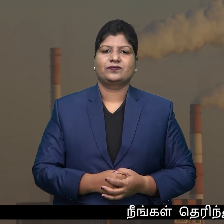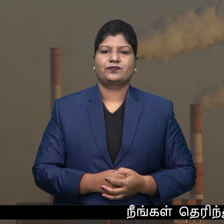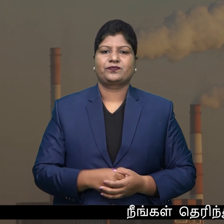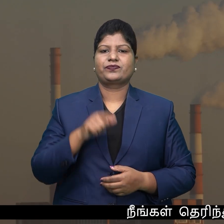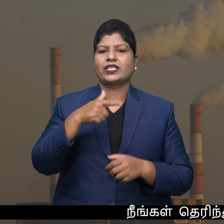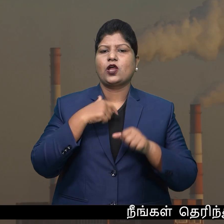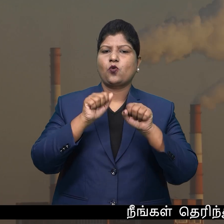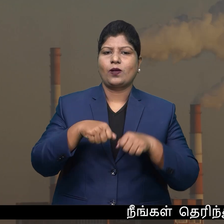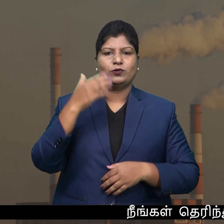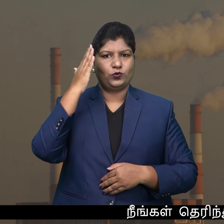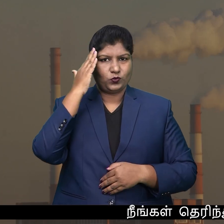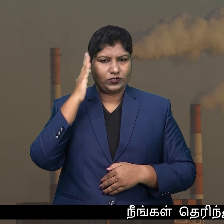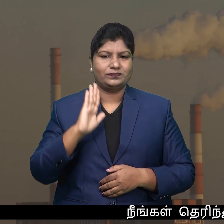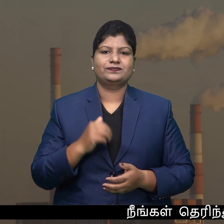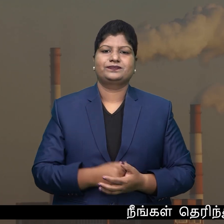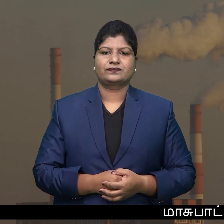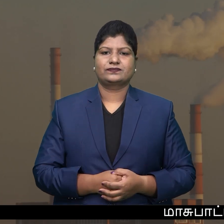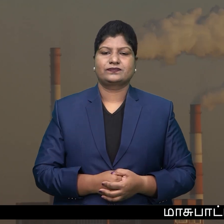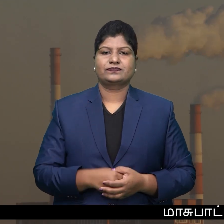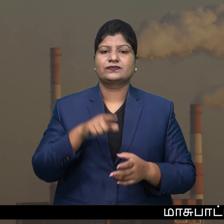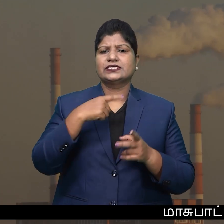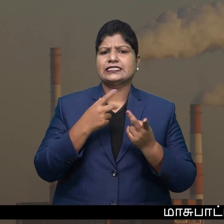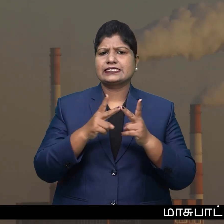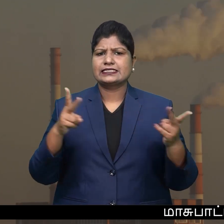நீங்கள் தெரிந்து கொள்ள முடியும். மாசுபாட்டின் வகைகள்,